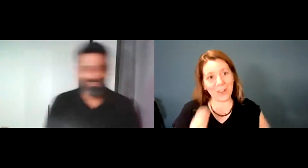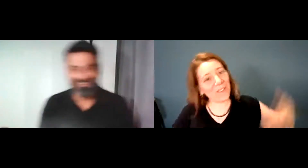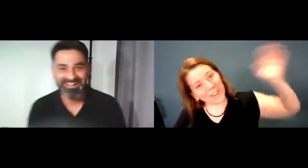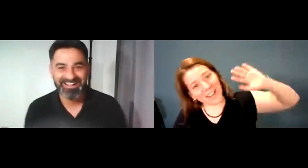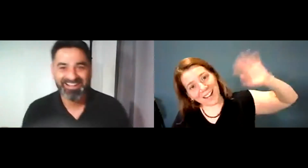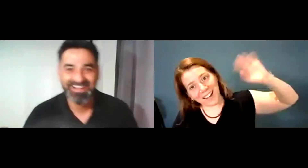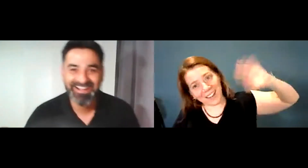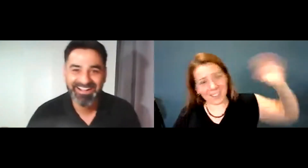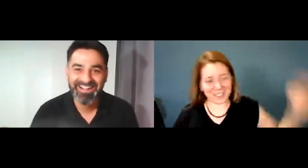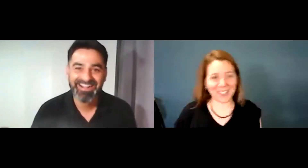¡Hola! ¡Hola!